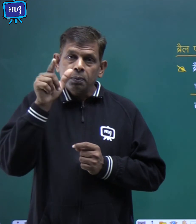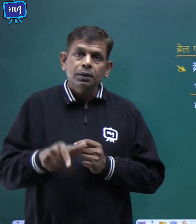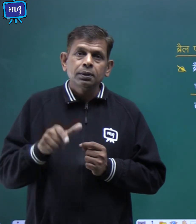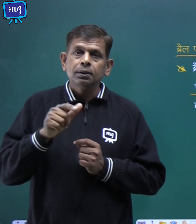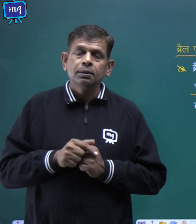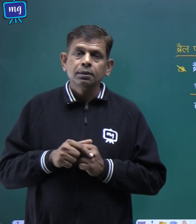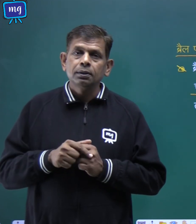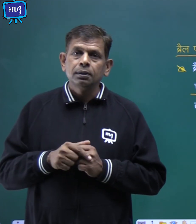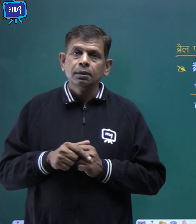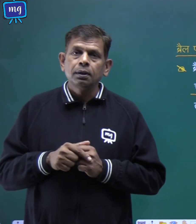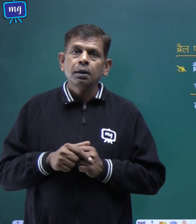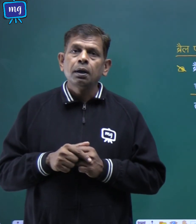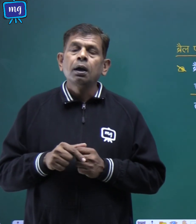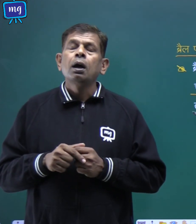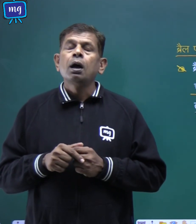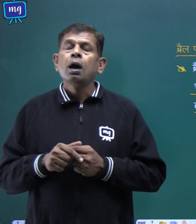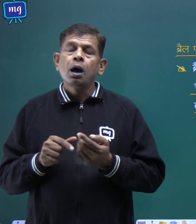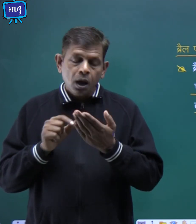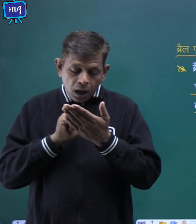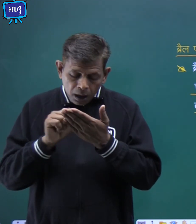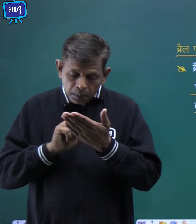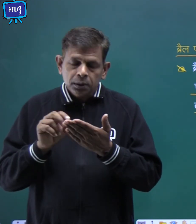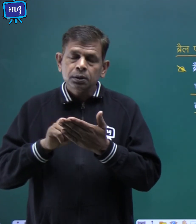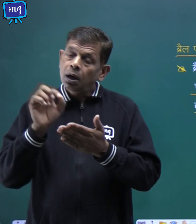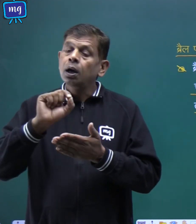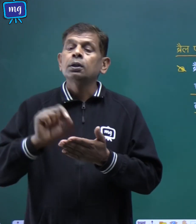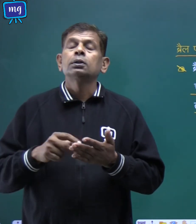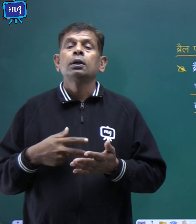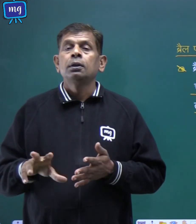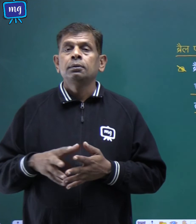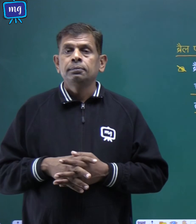व्यक्ति पढ़ तथा लिख सकते हैं।